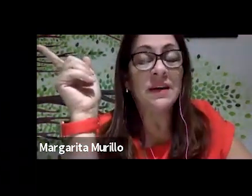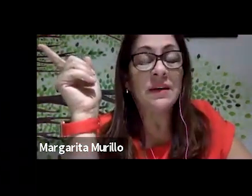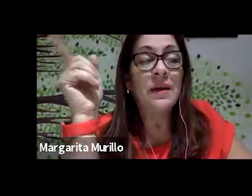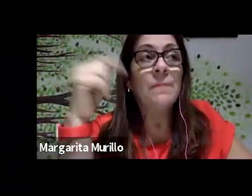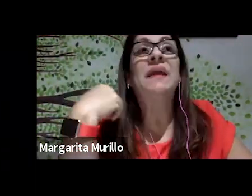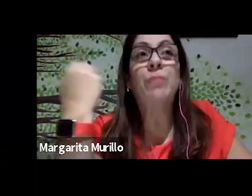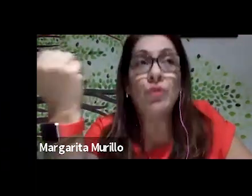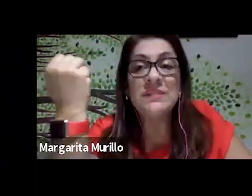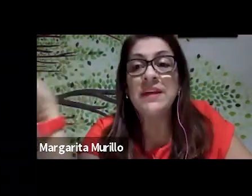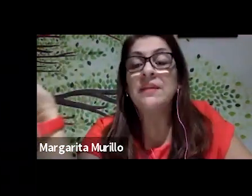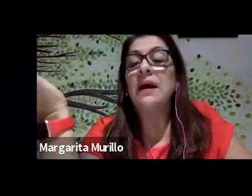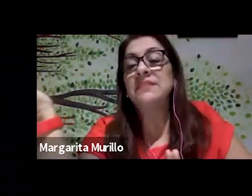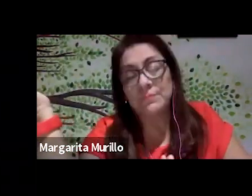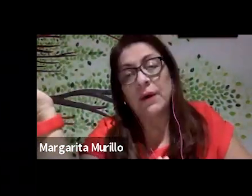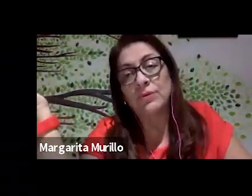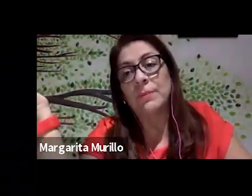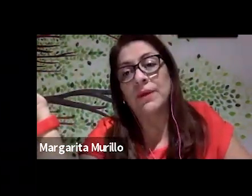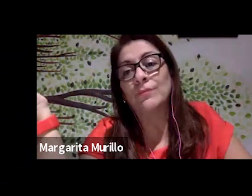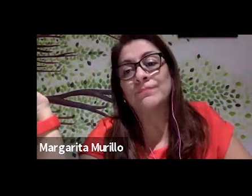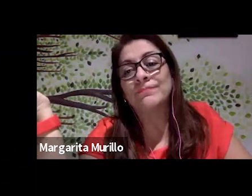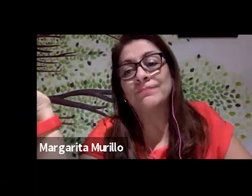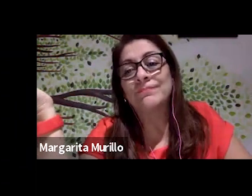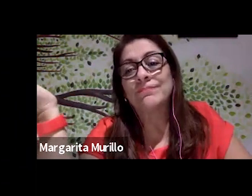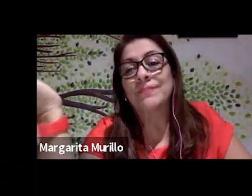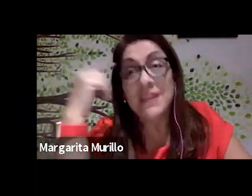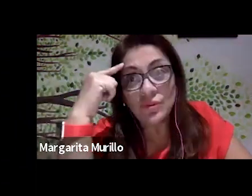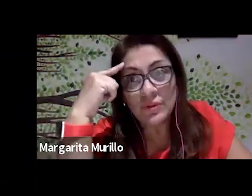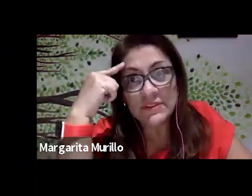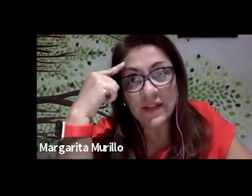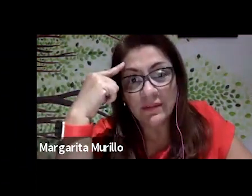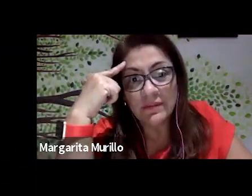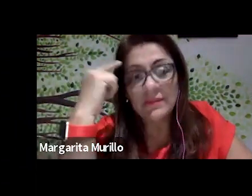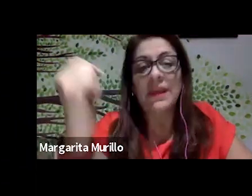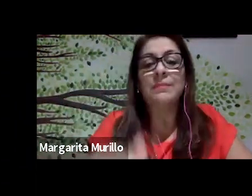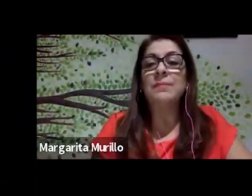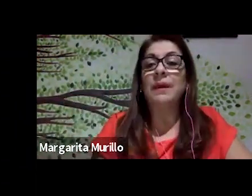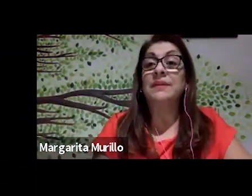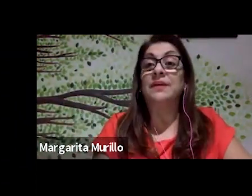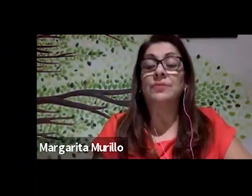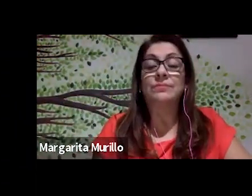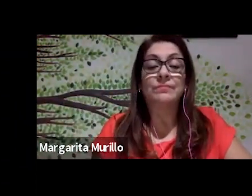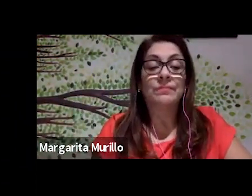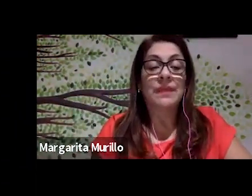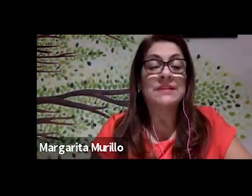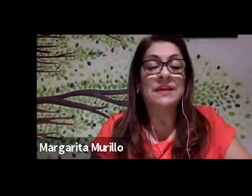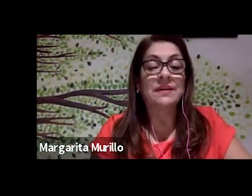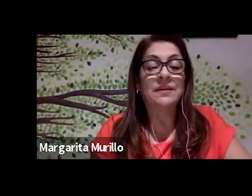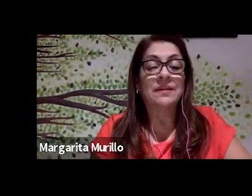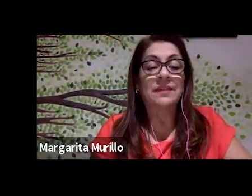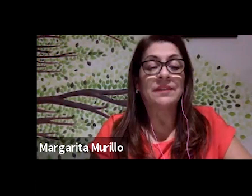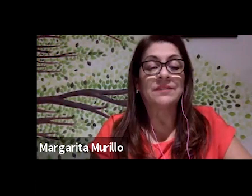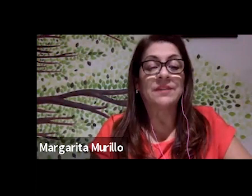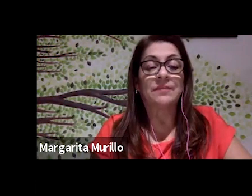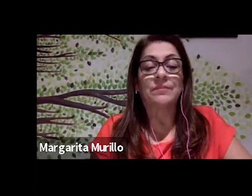esa tendencia para poder ser aceptado y amado Y eso es lo que está en mi imaginario esa